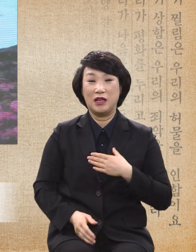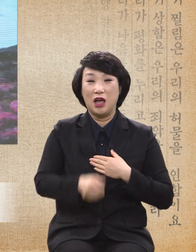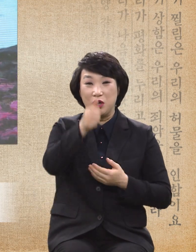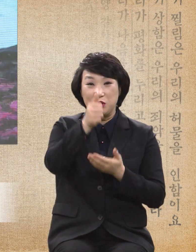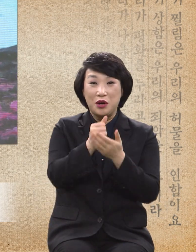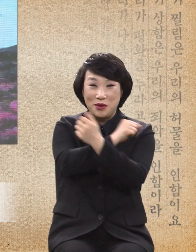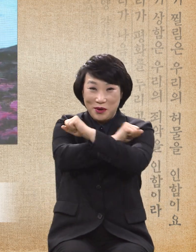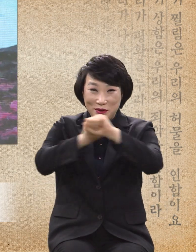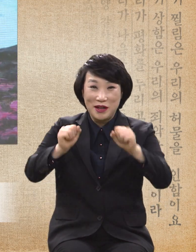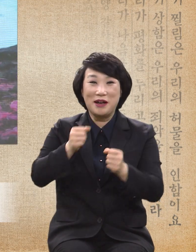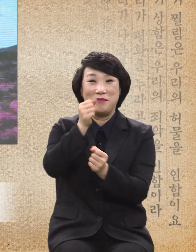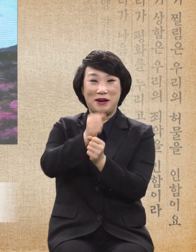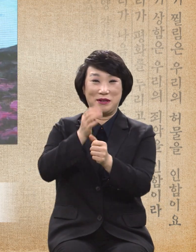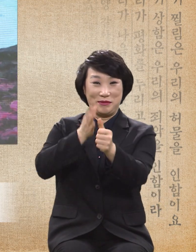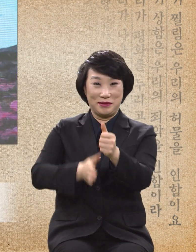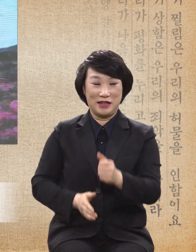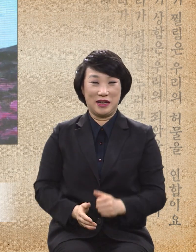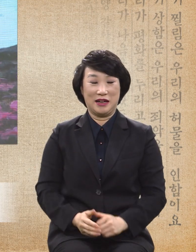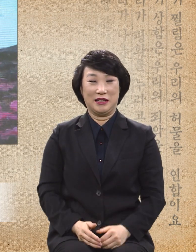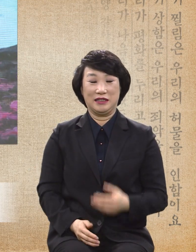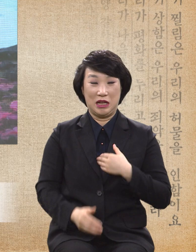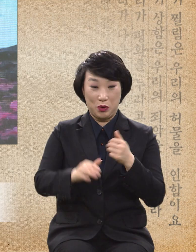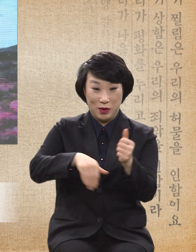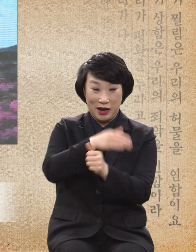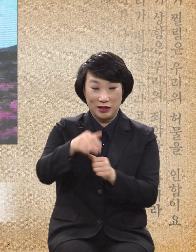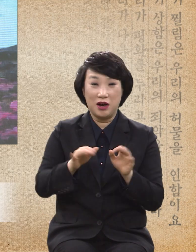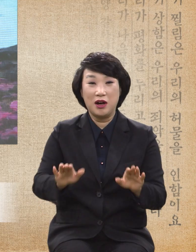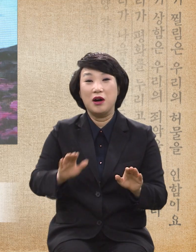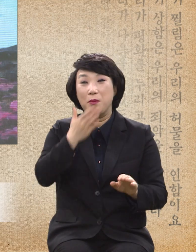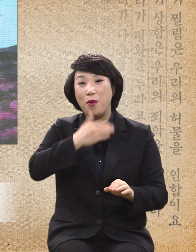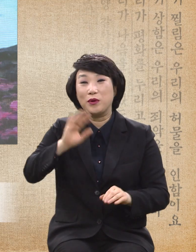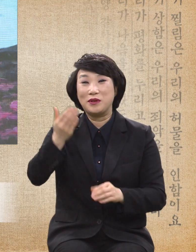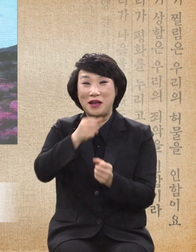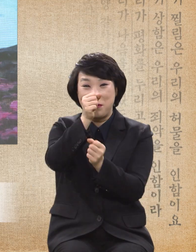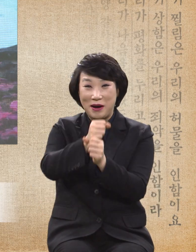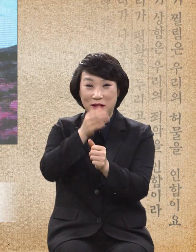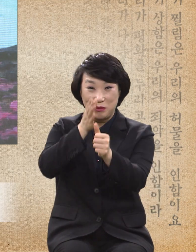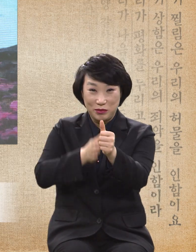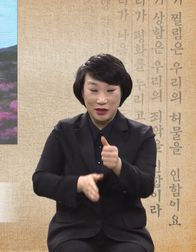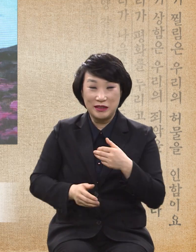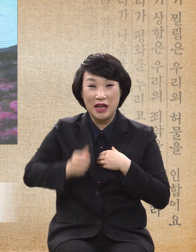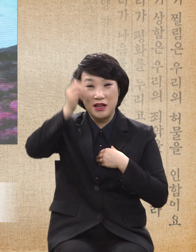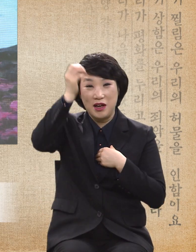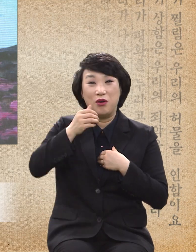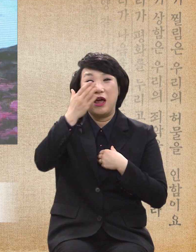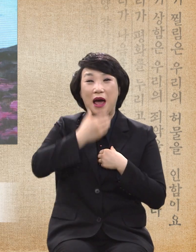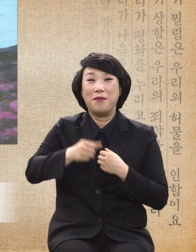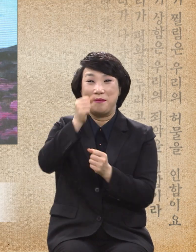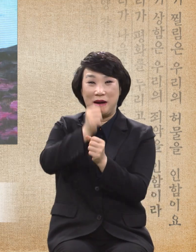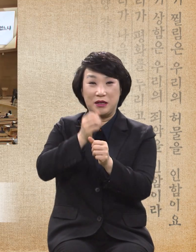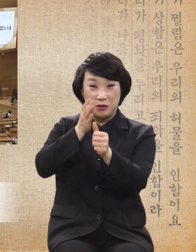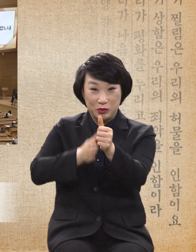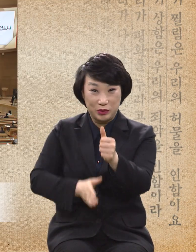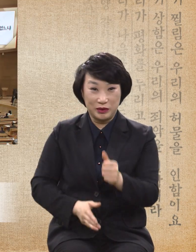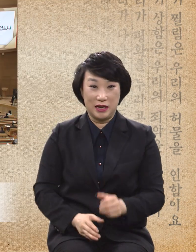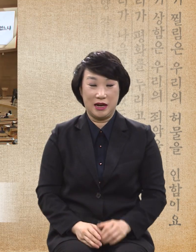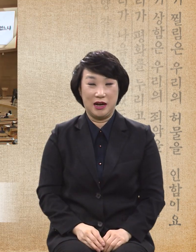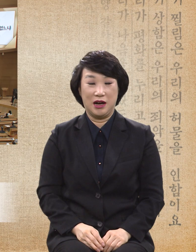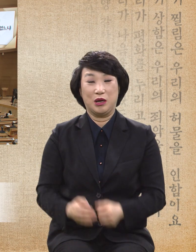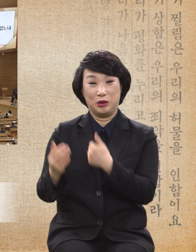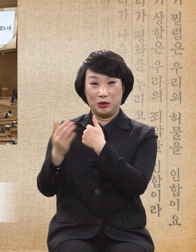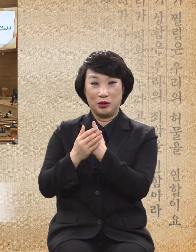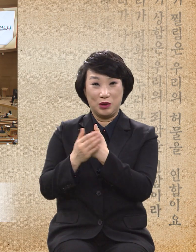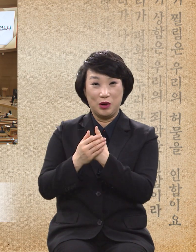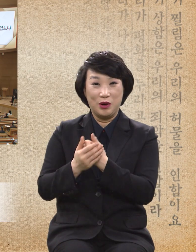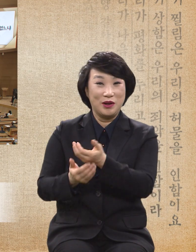죄를 사하시게 하라. 내 환경을 복되게 하라. 내 영혼을 행복하게 하라.